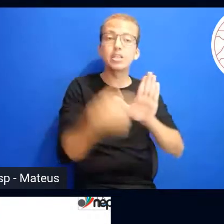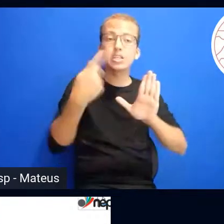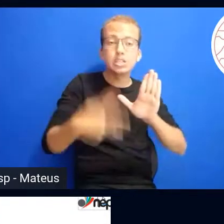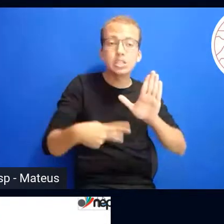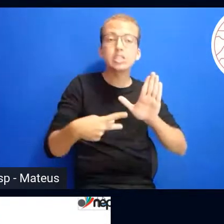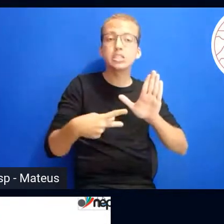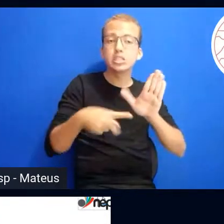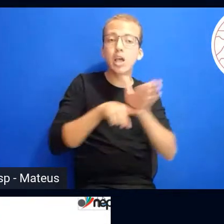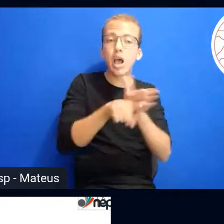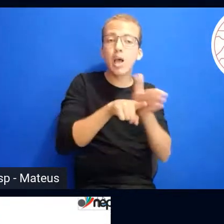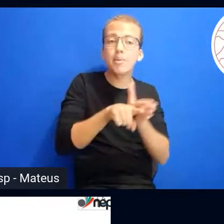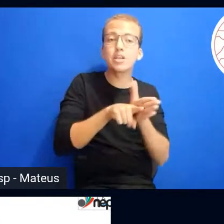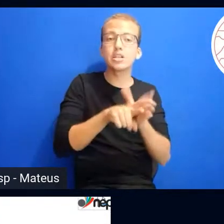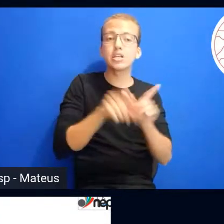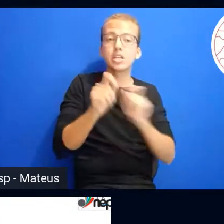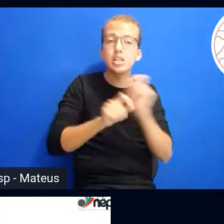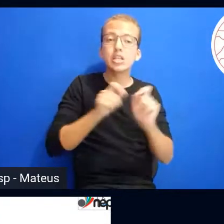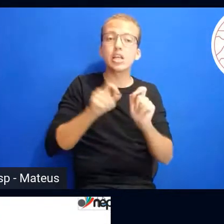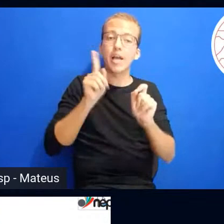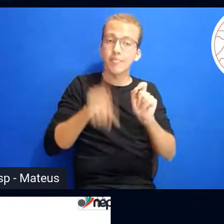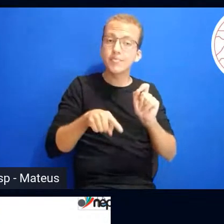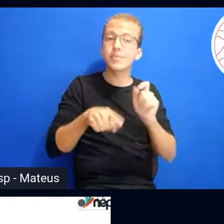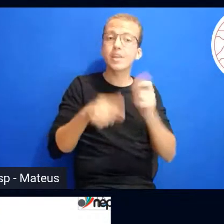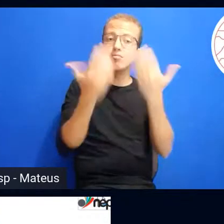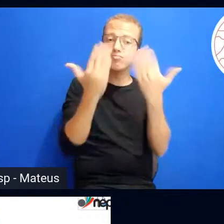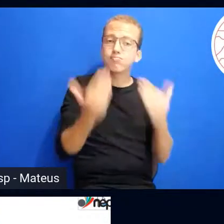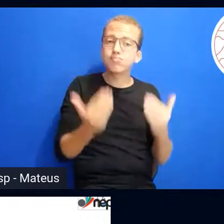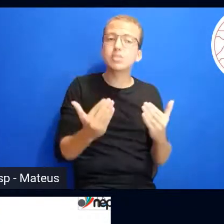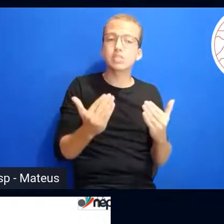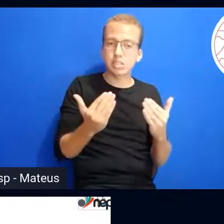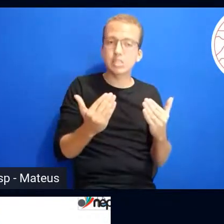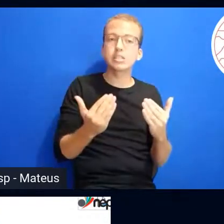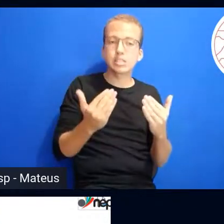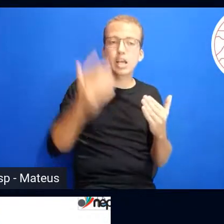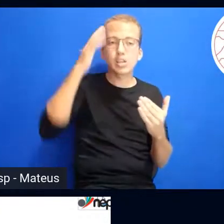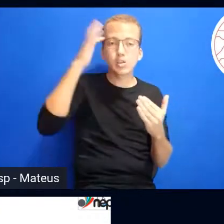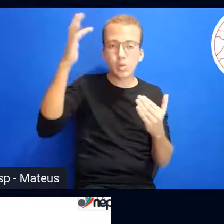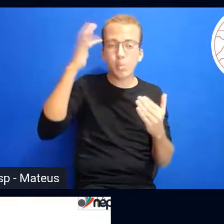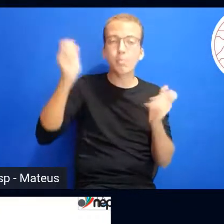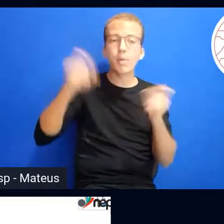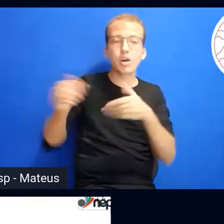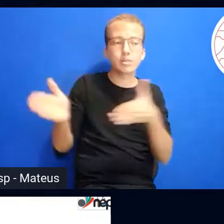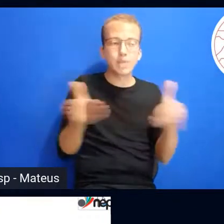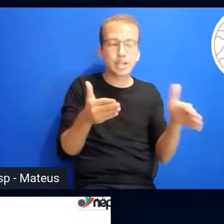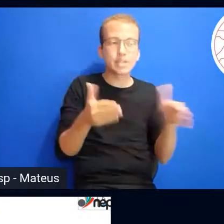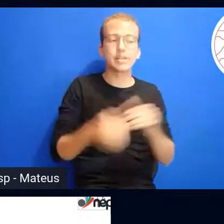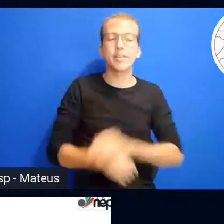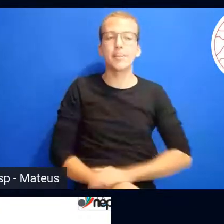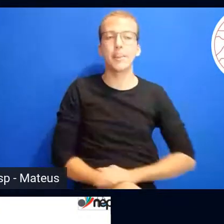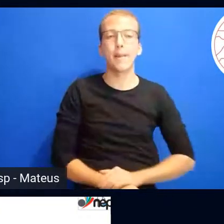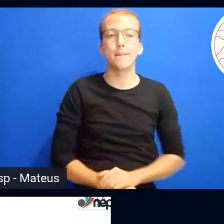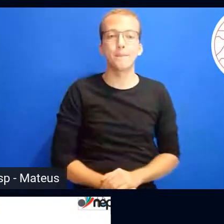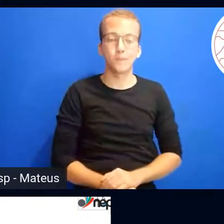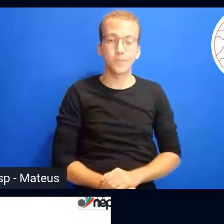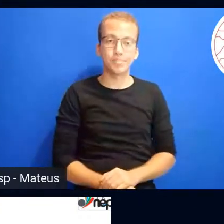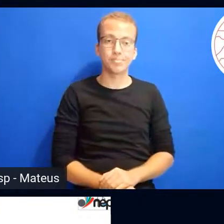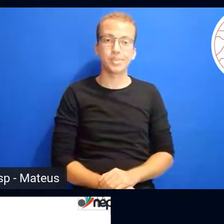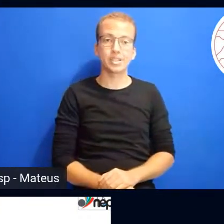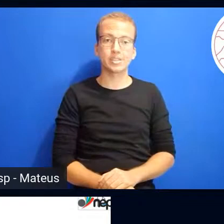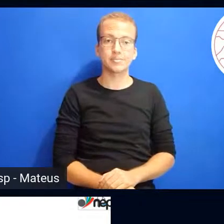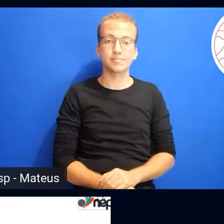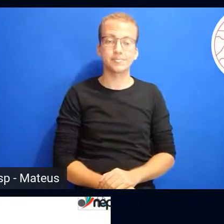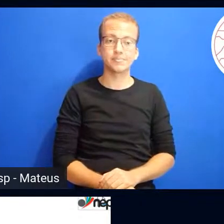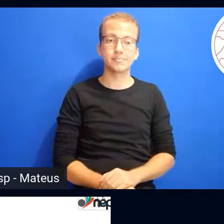eh, é uma análise interpretativista. pode passar pro próximo. Bom, eh,